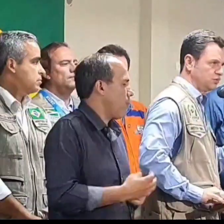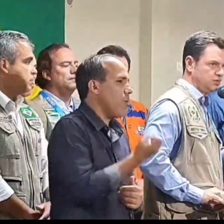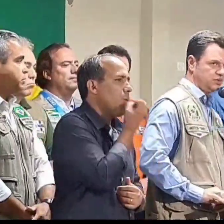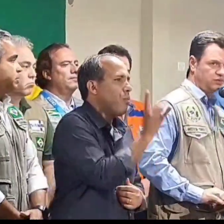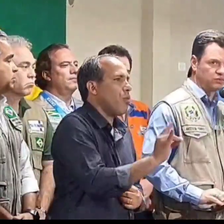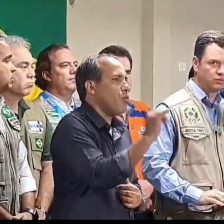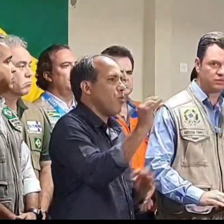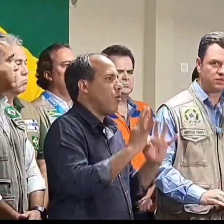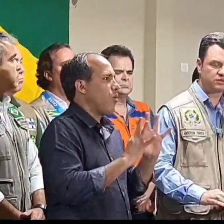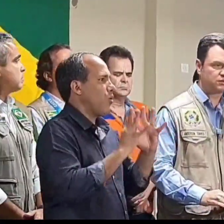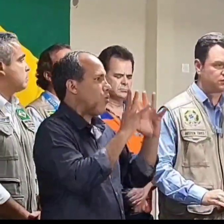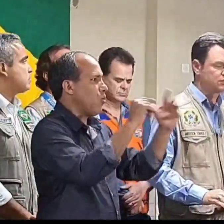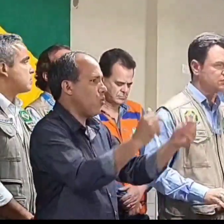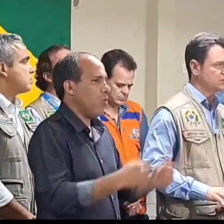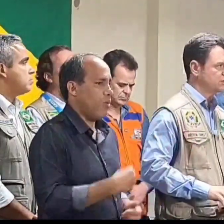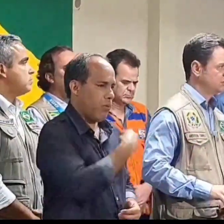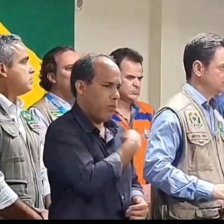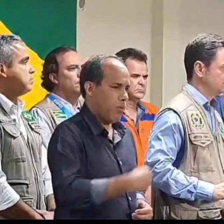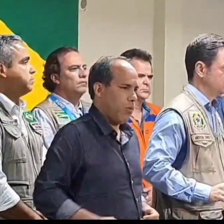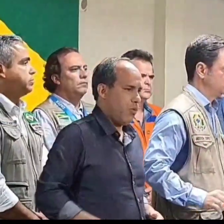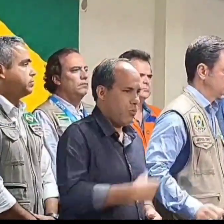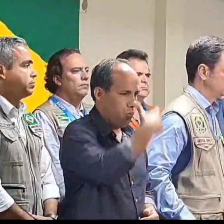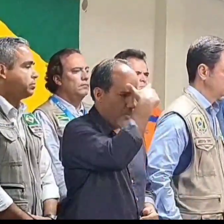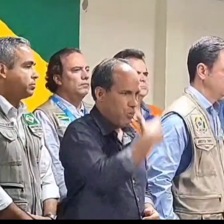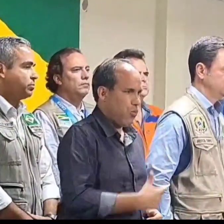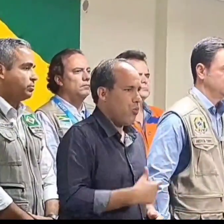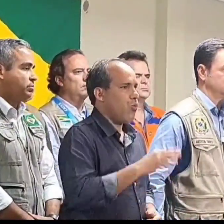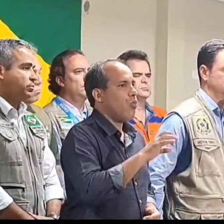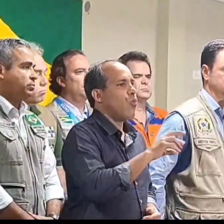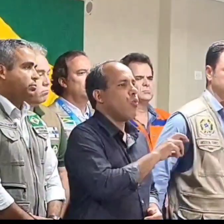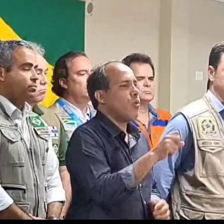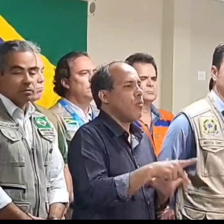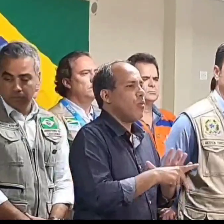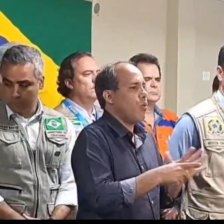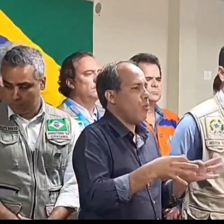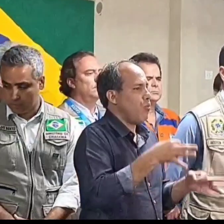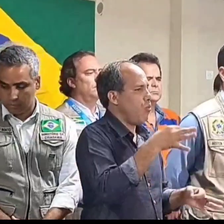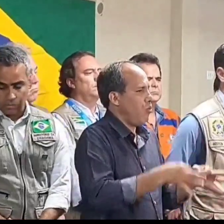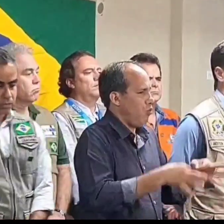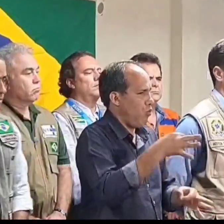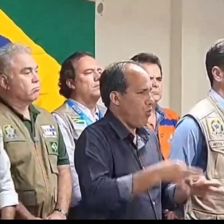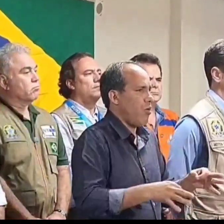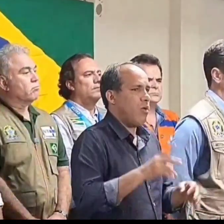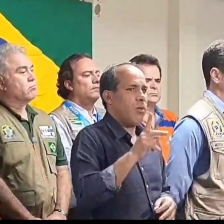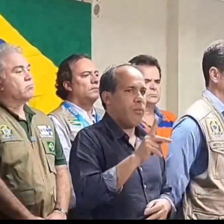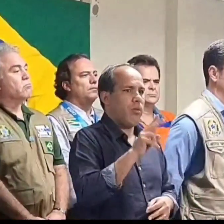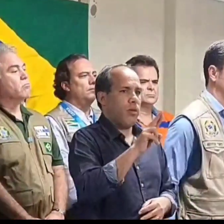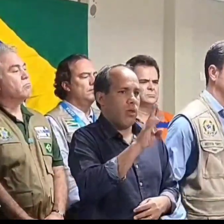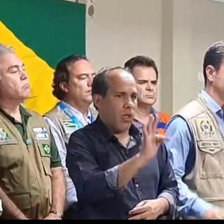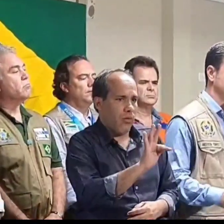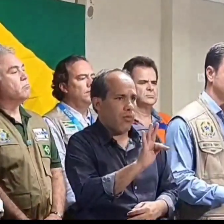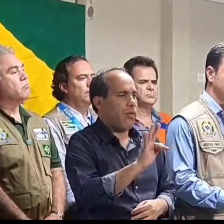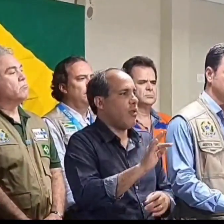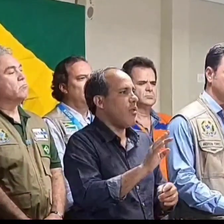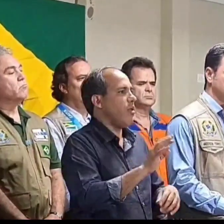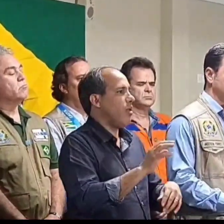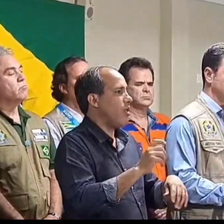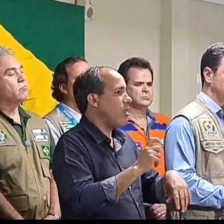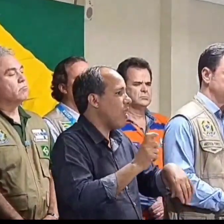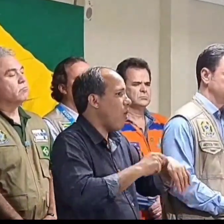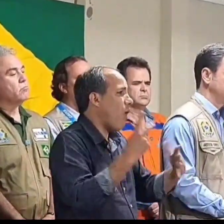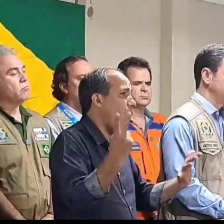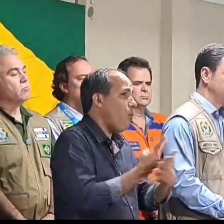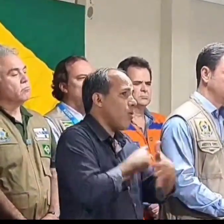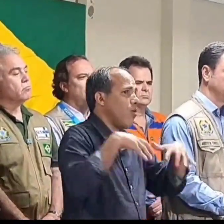Bom dia a todos, Anderson Torres, ministro da Justiça. Presidente, através da Polícia Rodoviária Federal, desde as primeiras horas